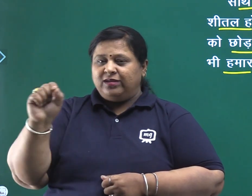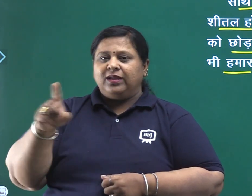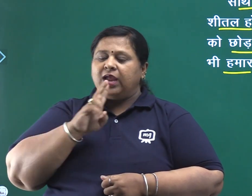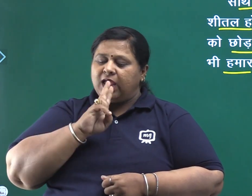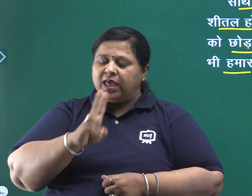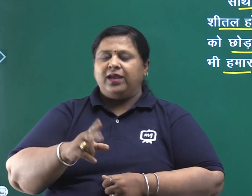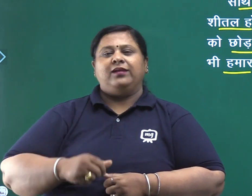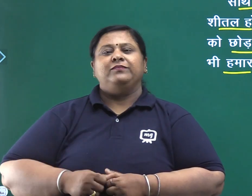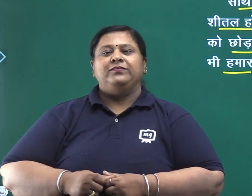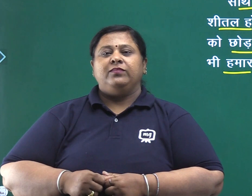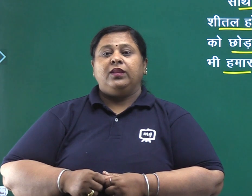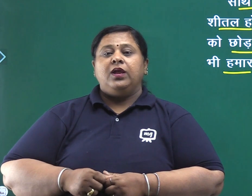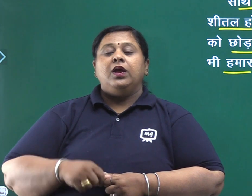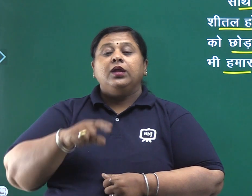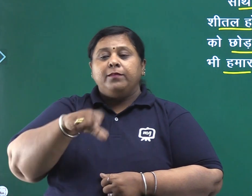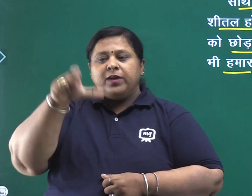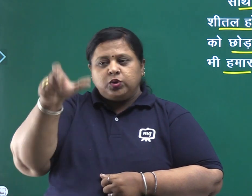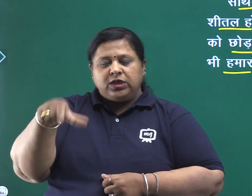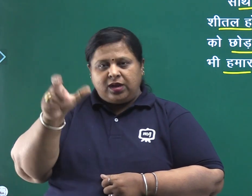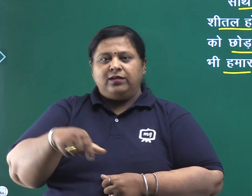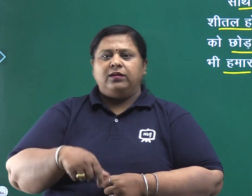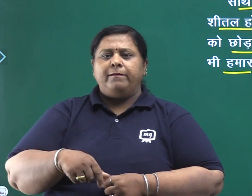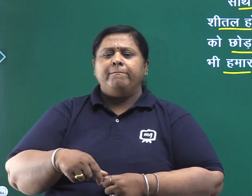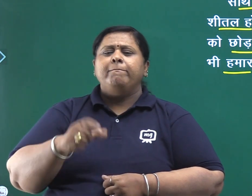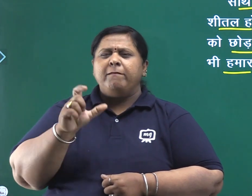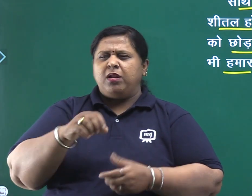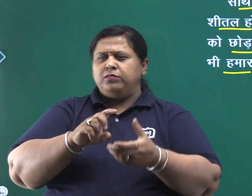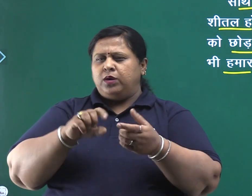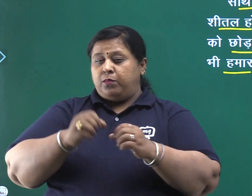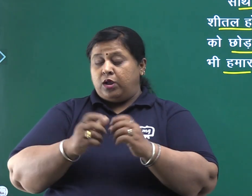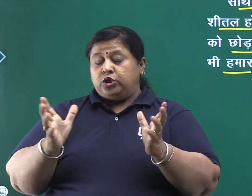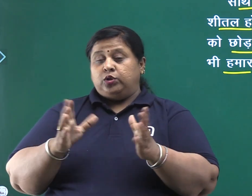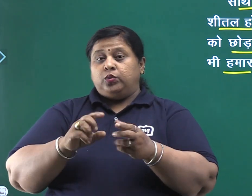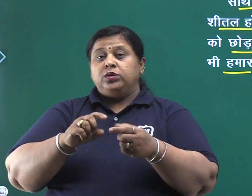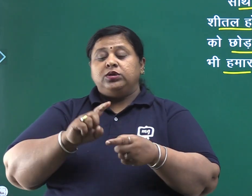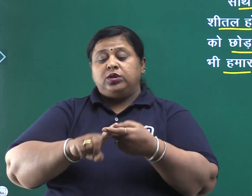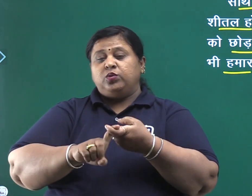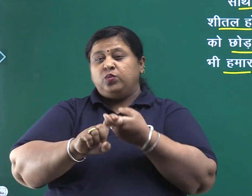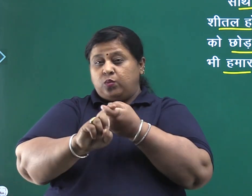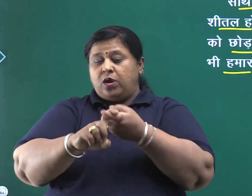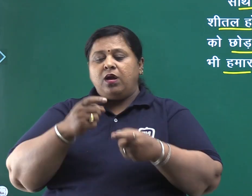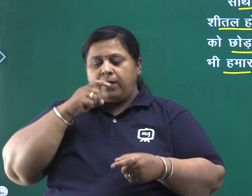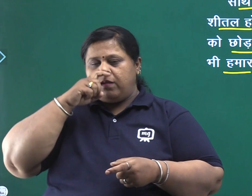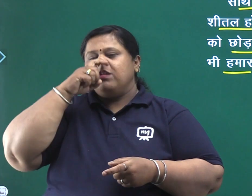कह रहे हैं कि मनुष्य का परम शत्रु अहंकार होता है।